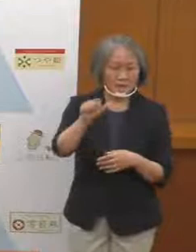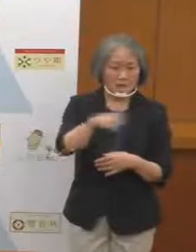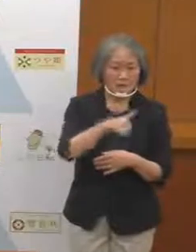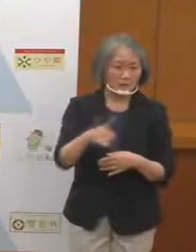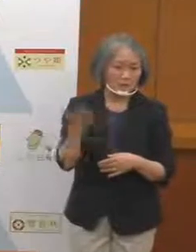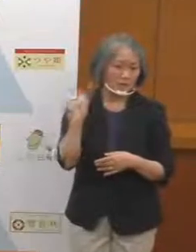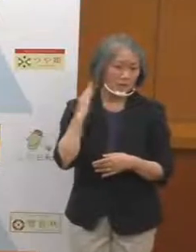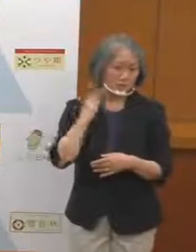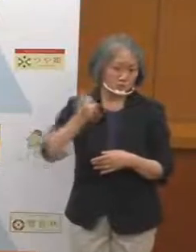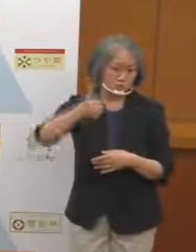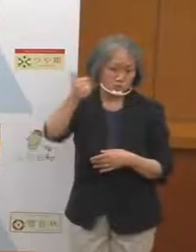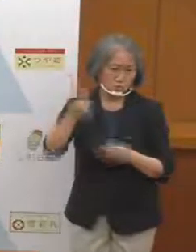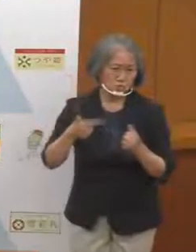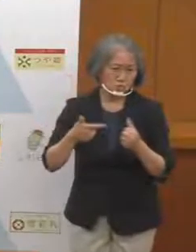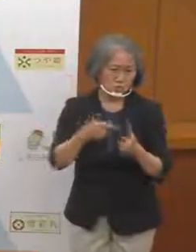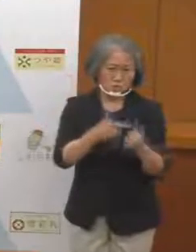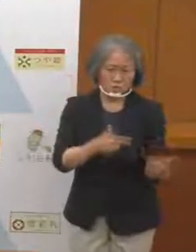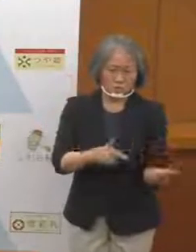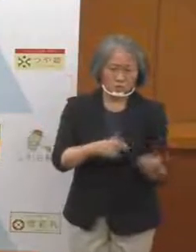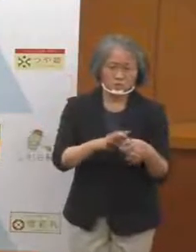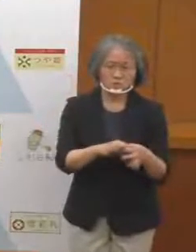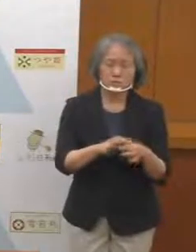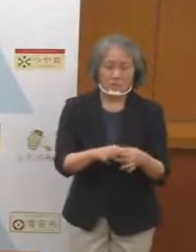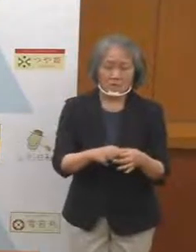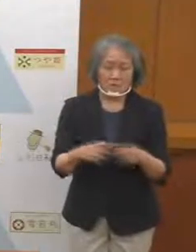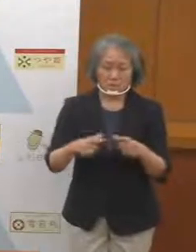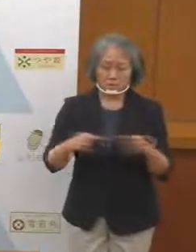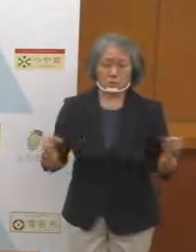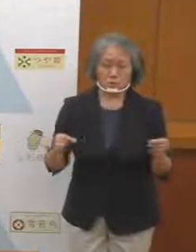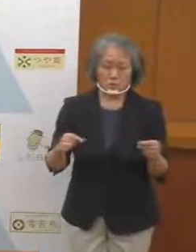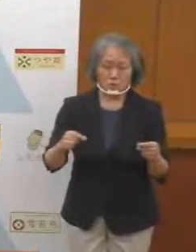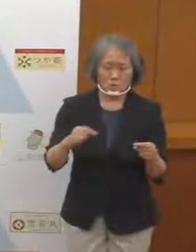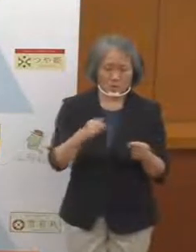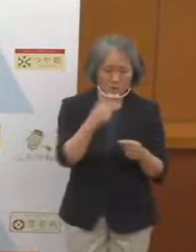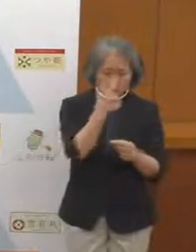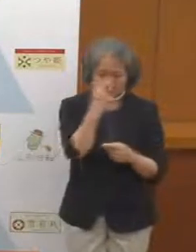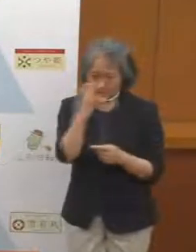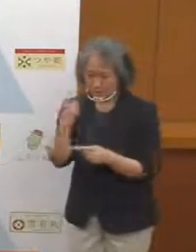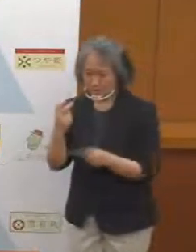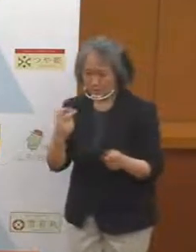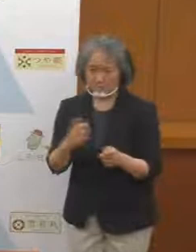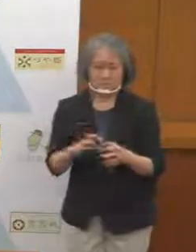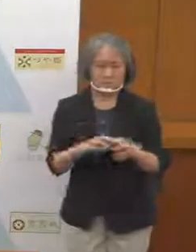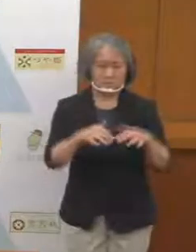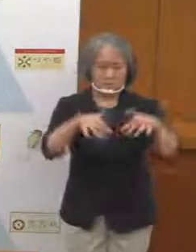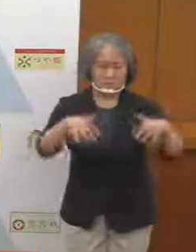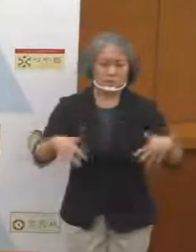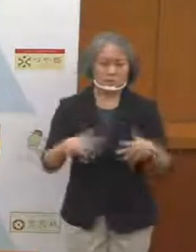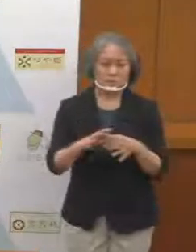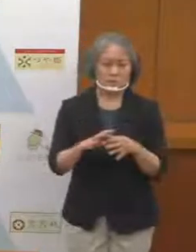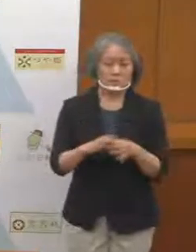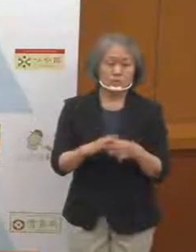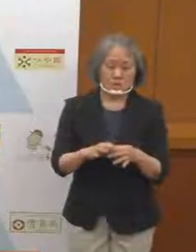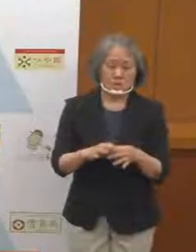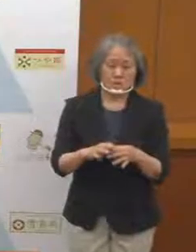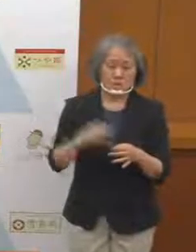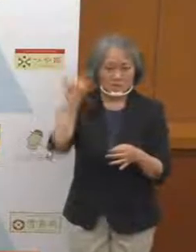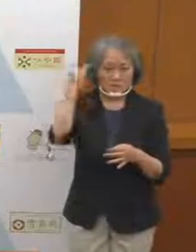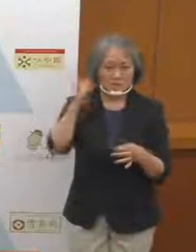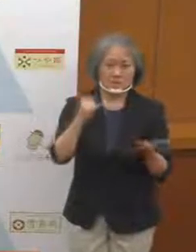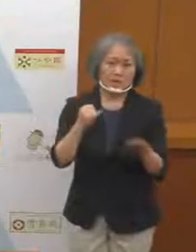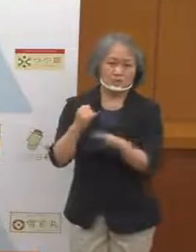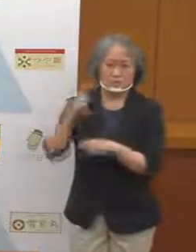も今夏以降の警備についていろいろ日本の大規模のあり方についていろいろこーぎ実験が合間買った高されてると思うんですけれども